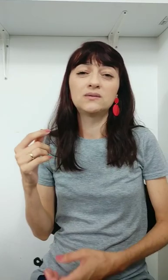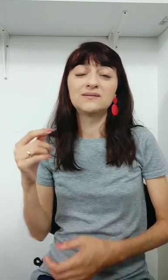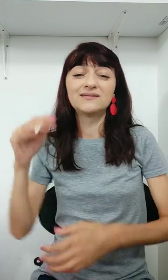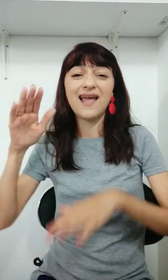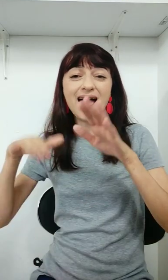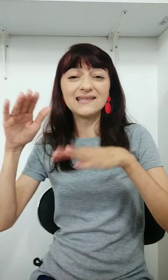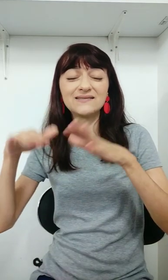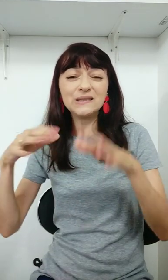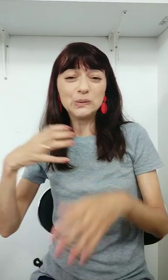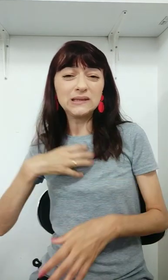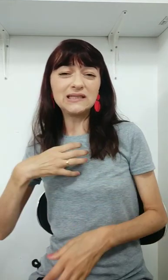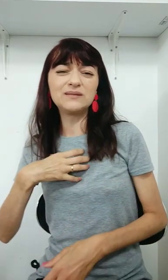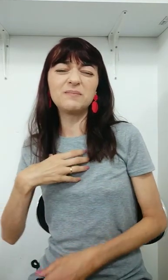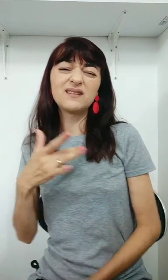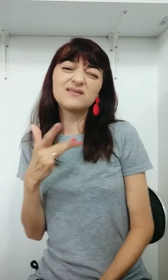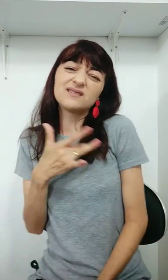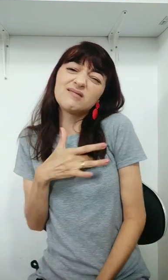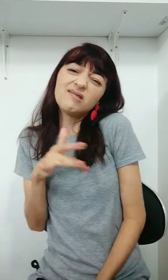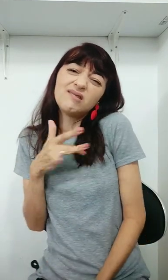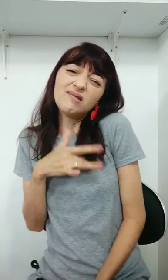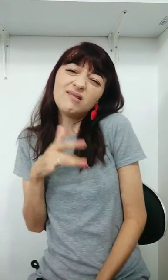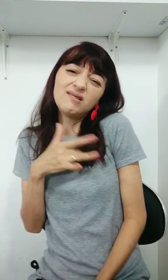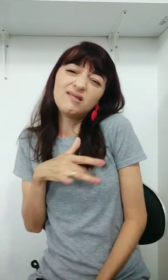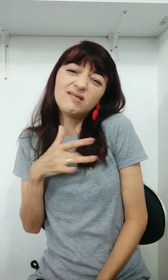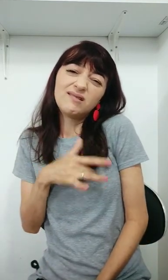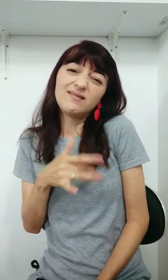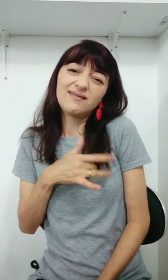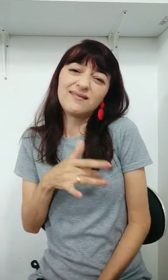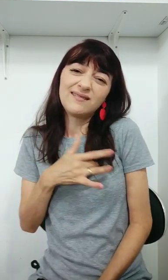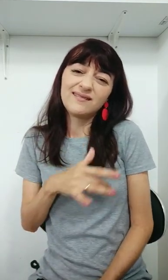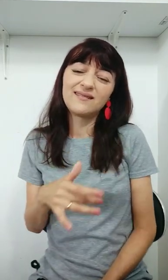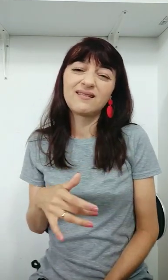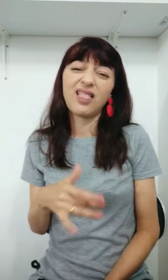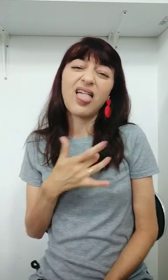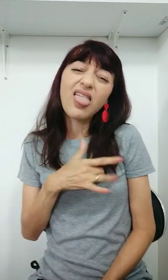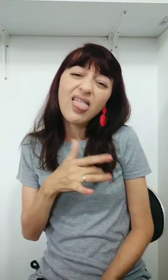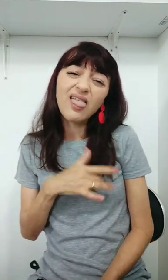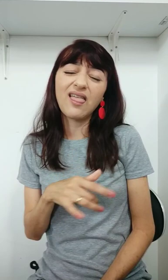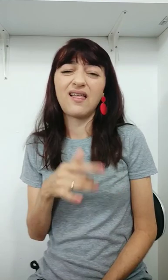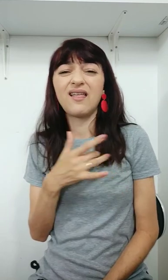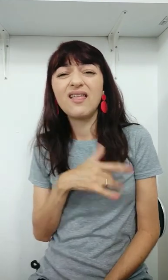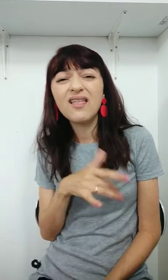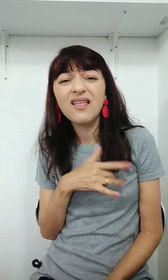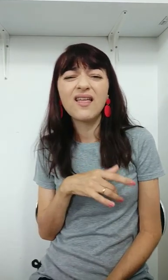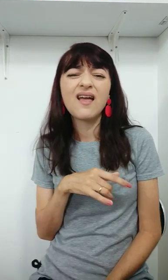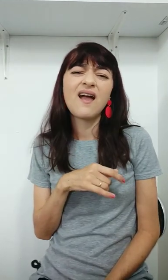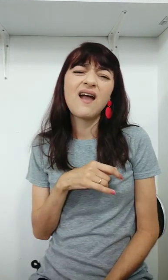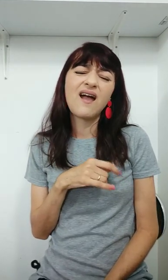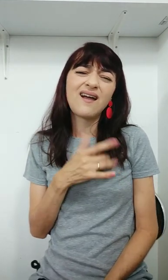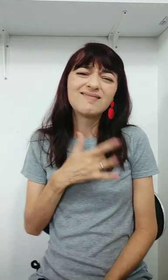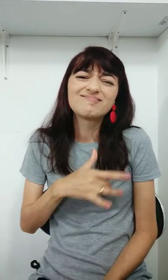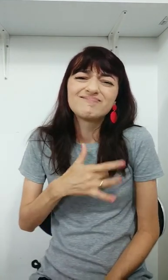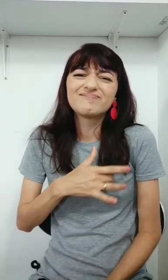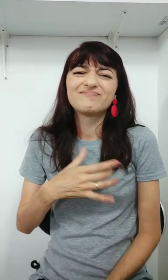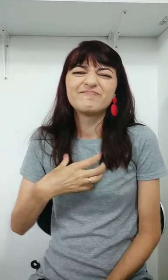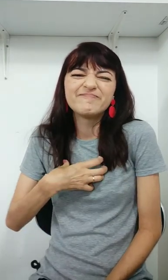sinais. Então, às vezes, o sentimento que aquele ouvinte chega para o surdo também não é um sentimento ali de